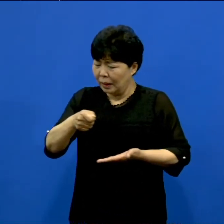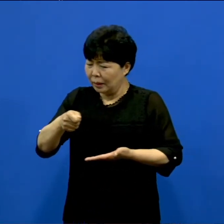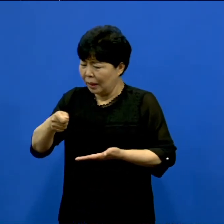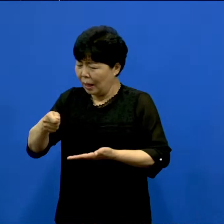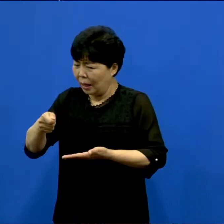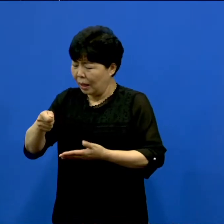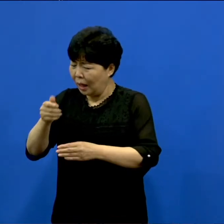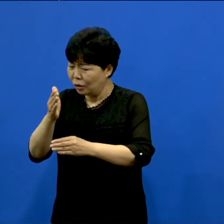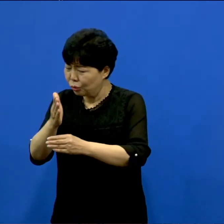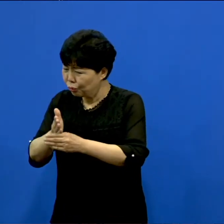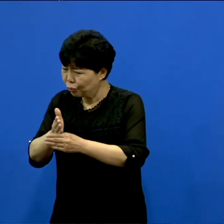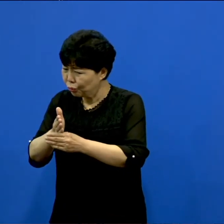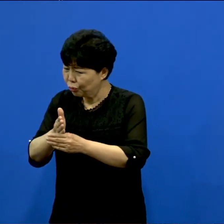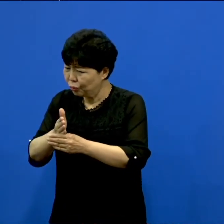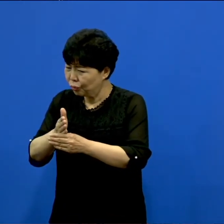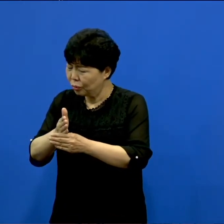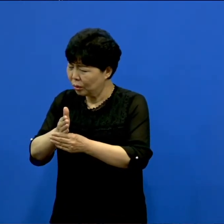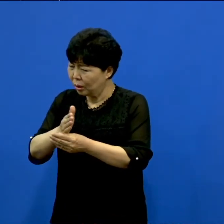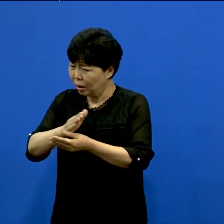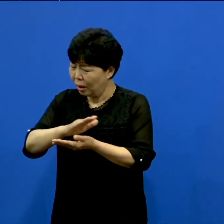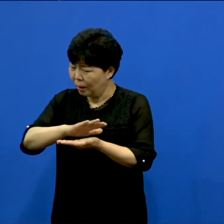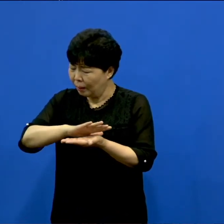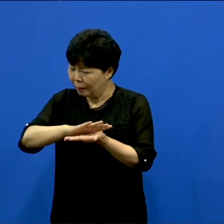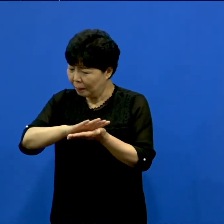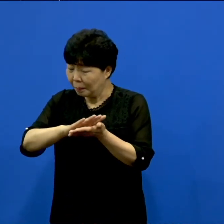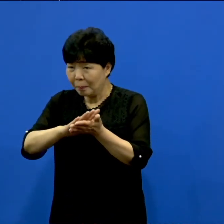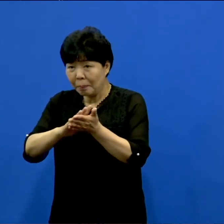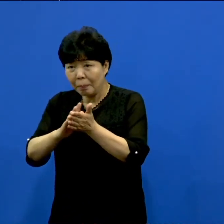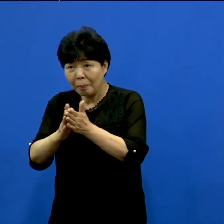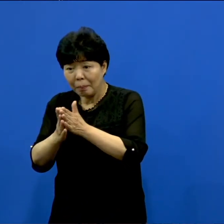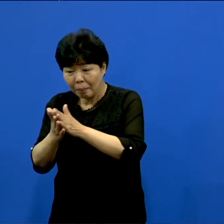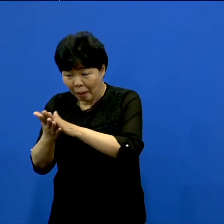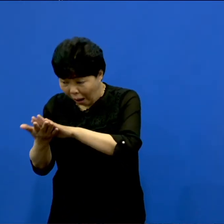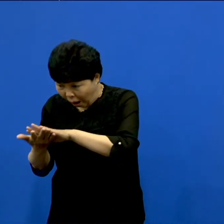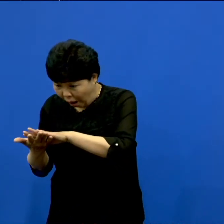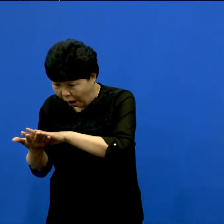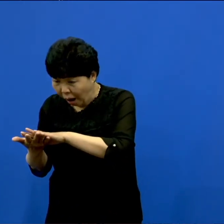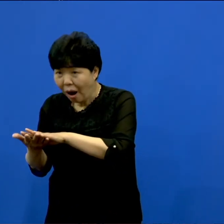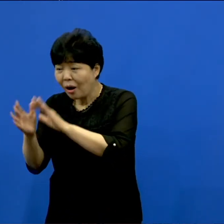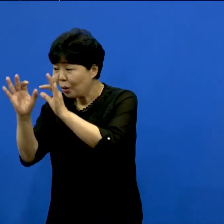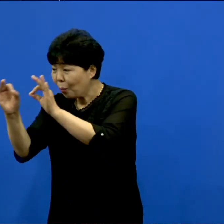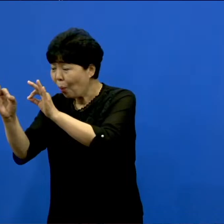전에 확 변하니까 놀랐을 거 아니겠어요, 여러분?